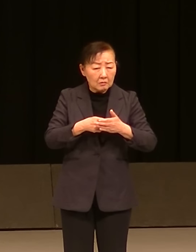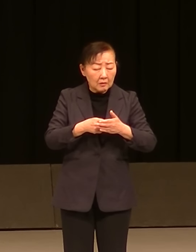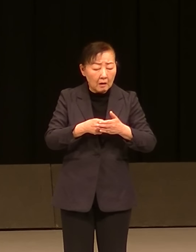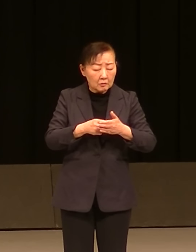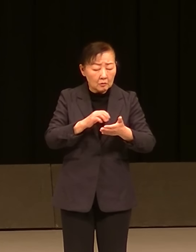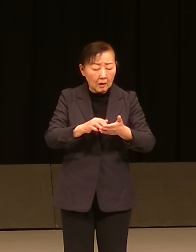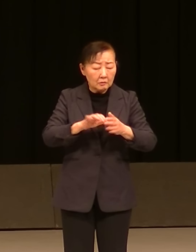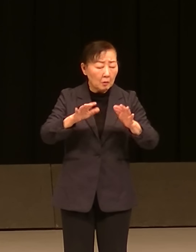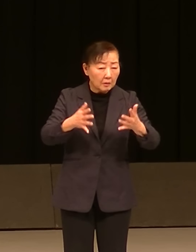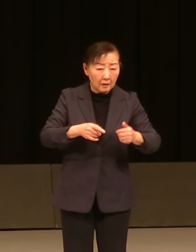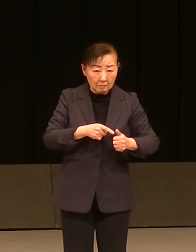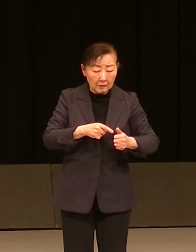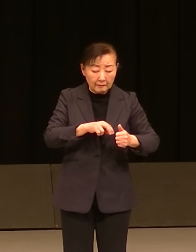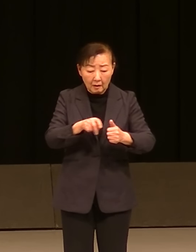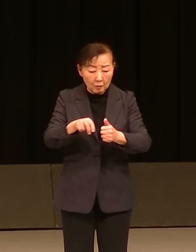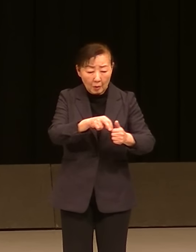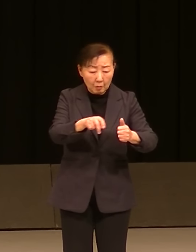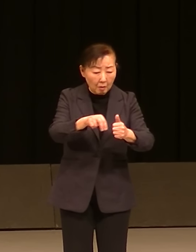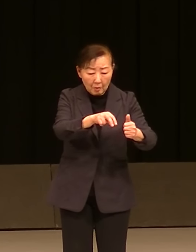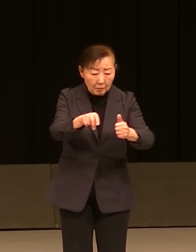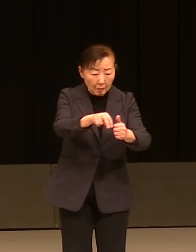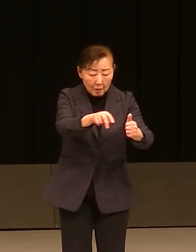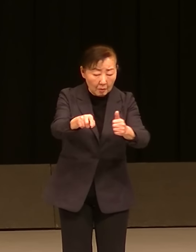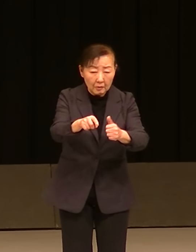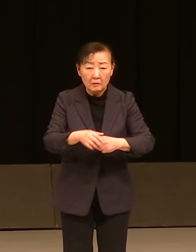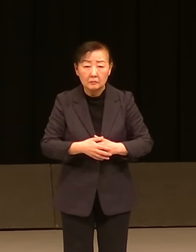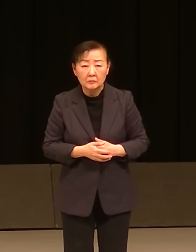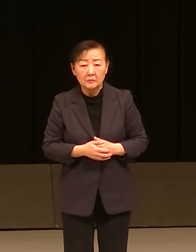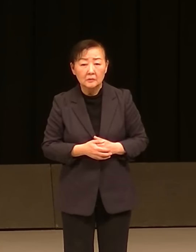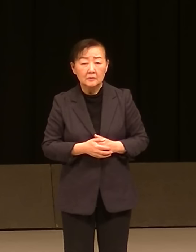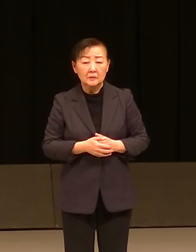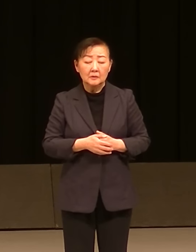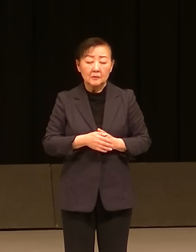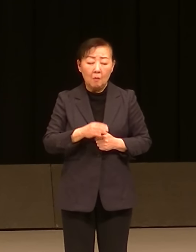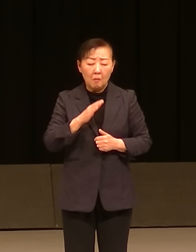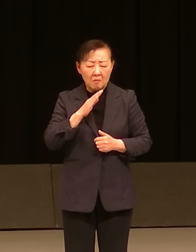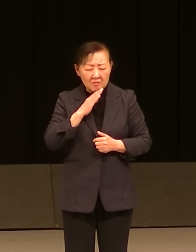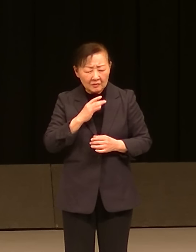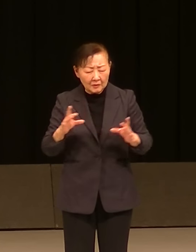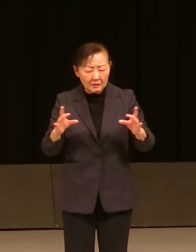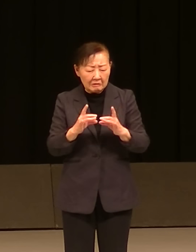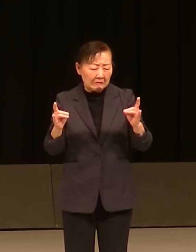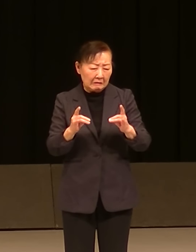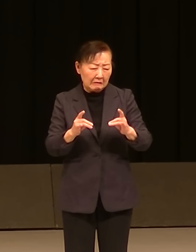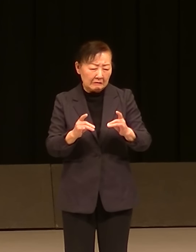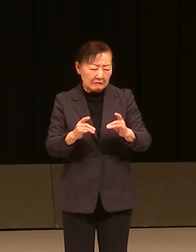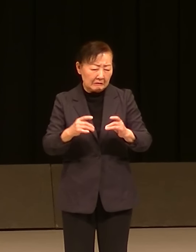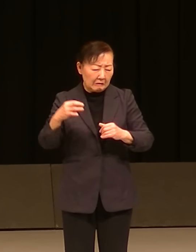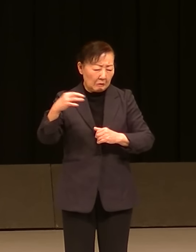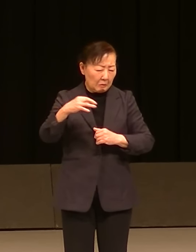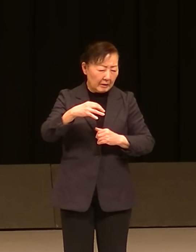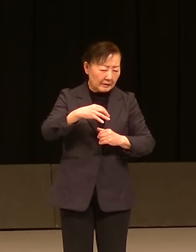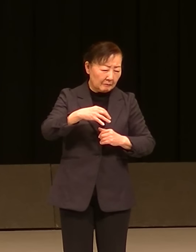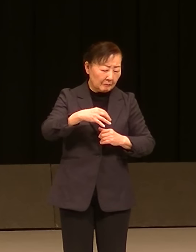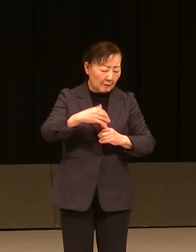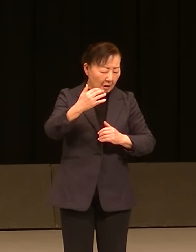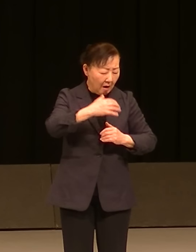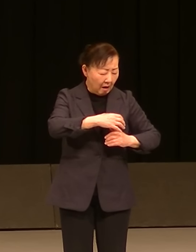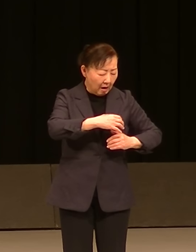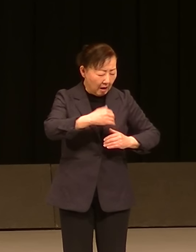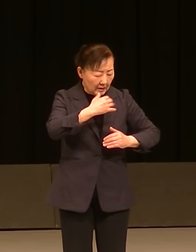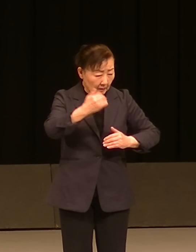言ってしまうと。でこの調子でフラフラフラフラと本当にこの敵地攻撃に我々がこの駆り出されるという